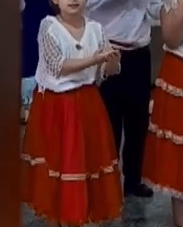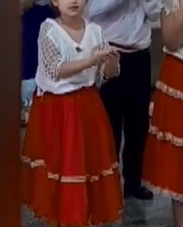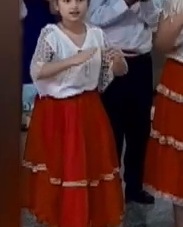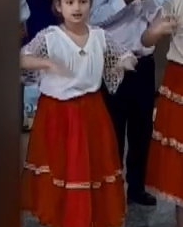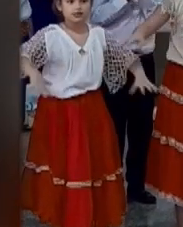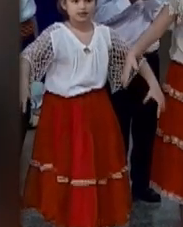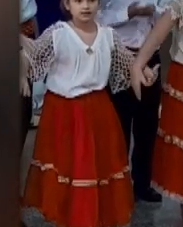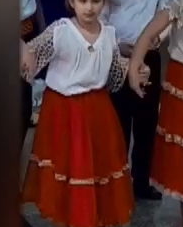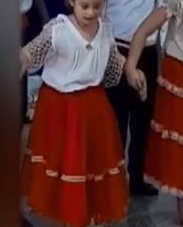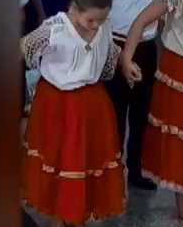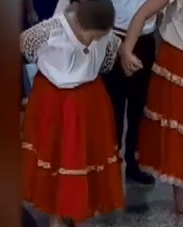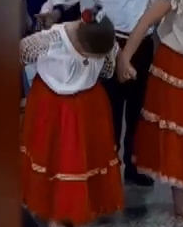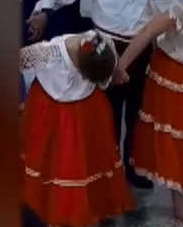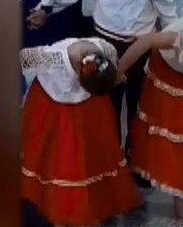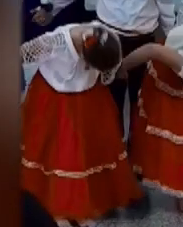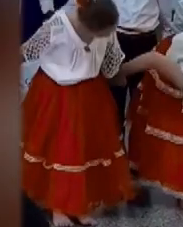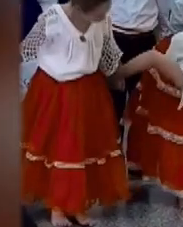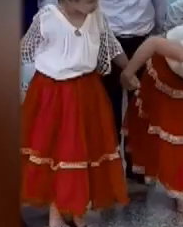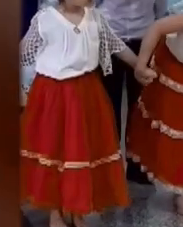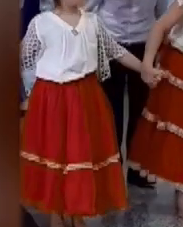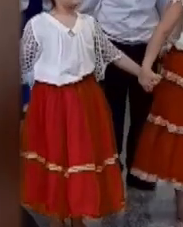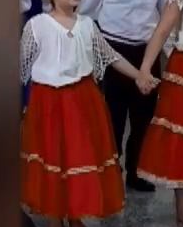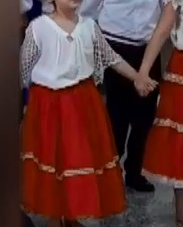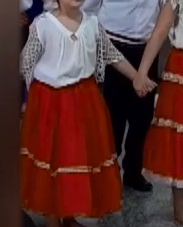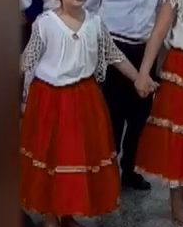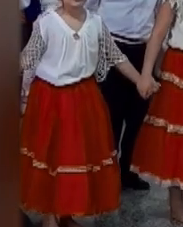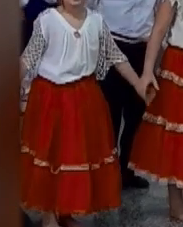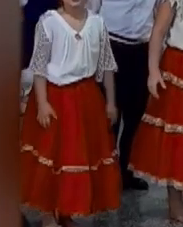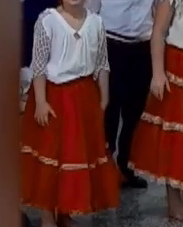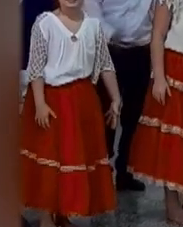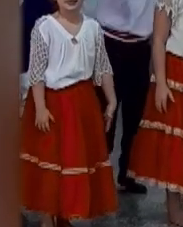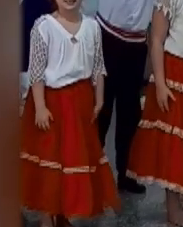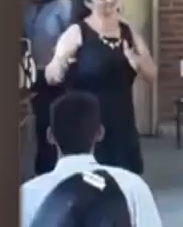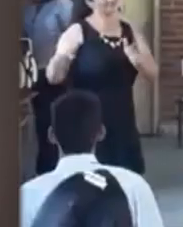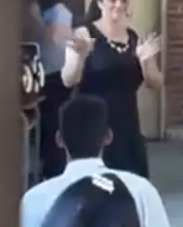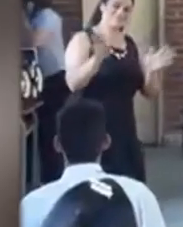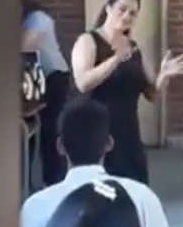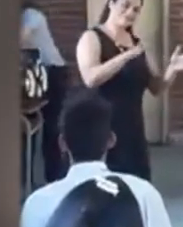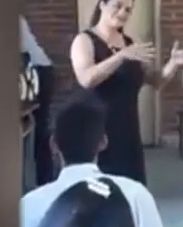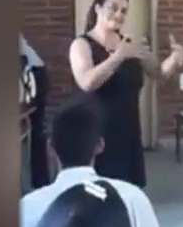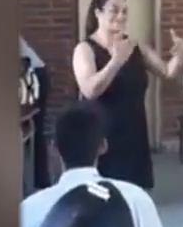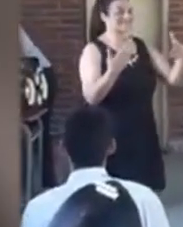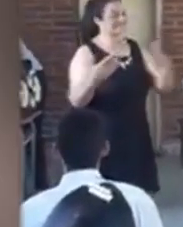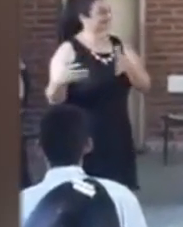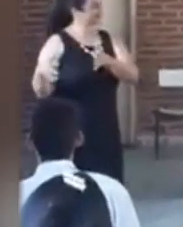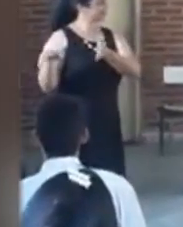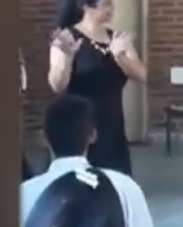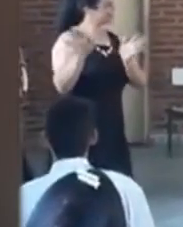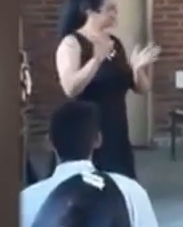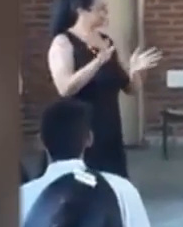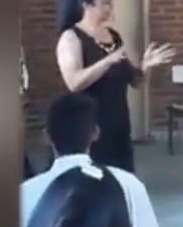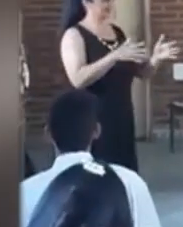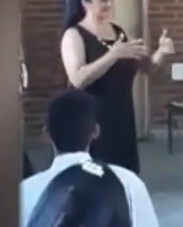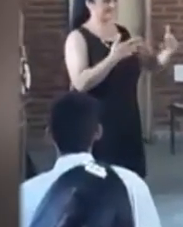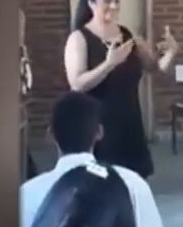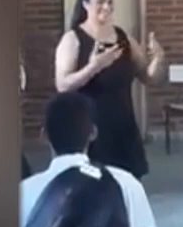de lengua de señas con un gesto ya da a entender de que se está refiriendo al presidente de la República. Creo que es así, presidente. Ajá.